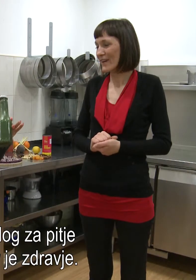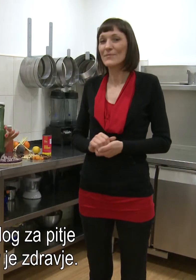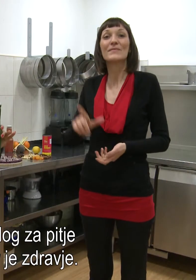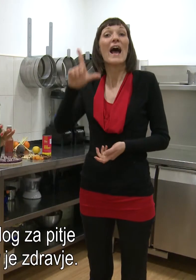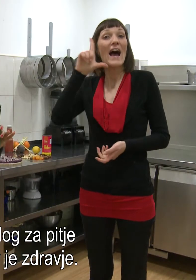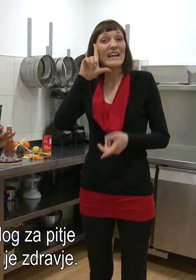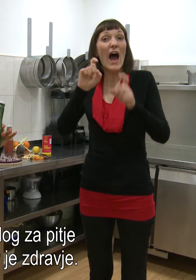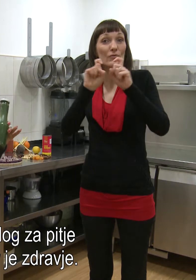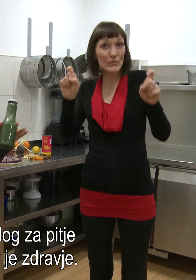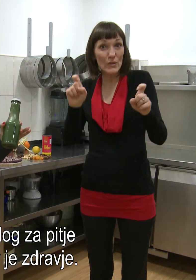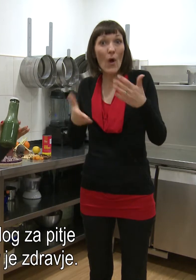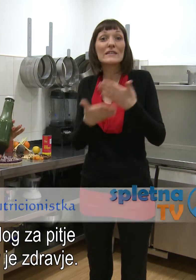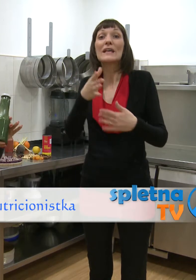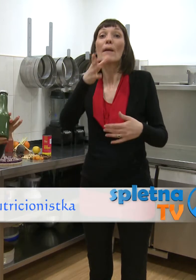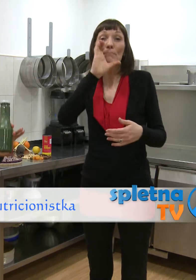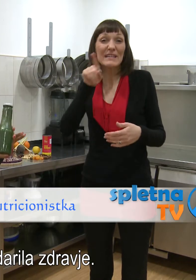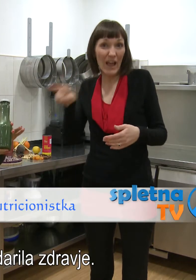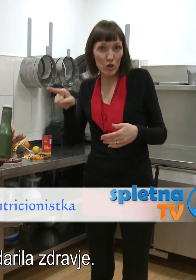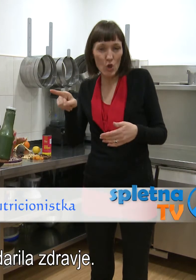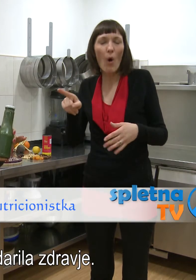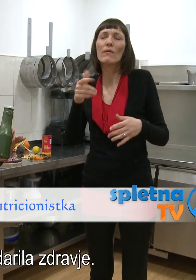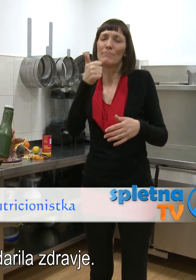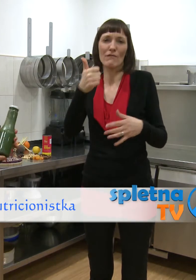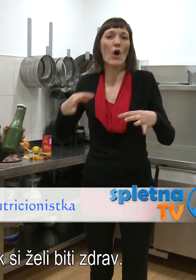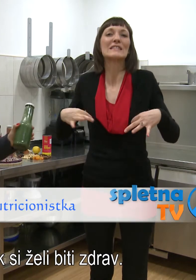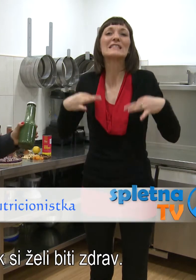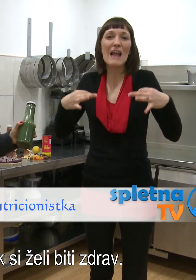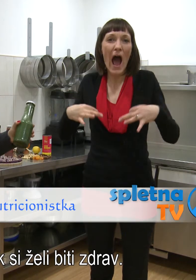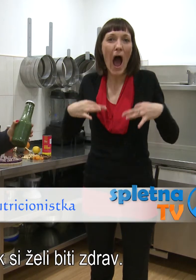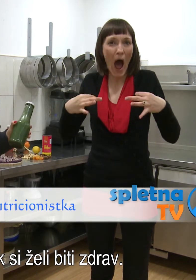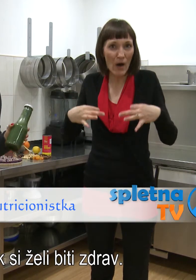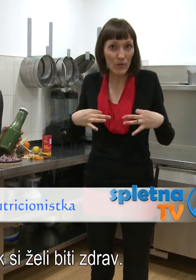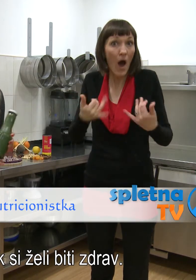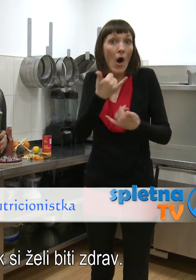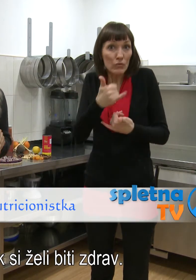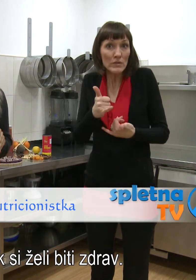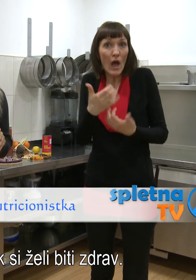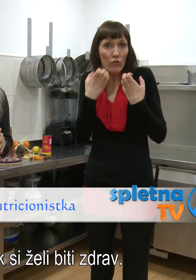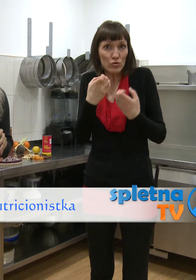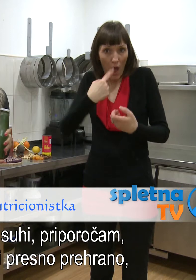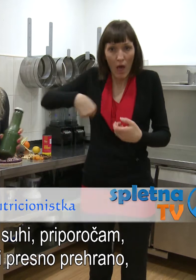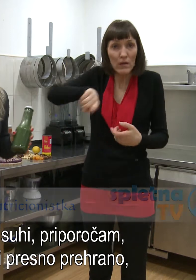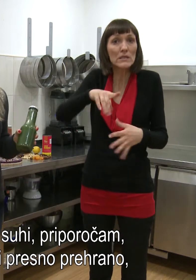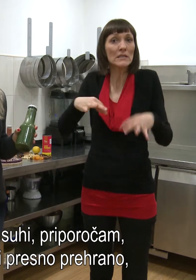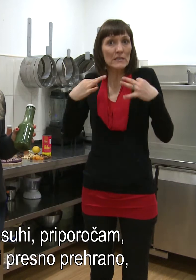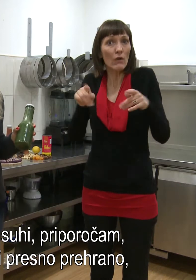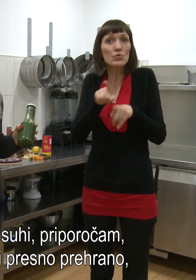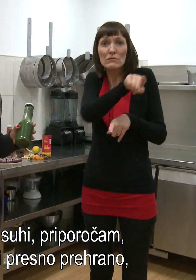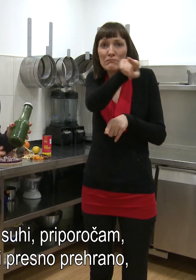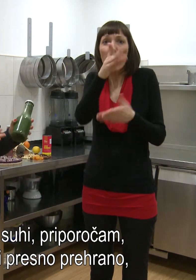Glavni razlog za pitje smutijev je na zdravje, tukaj bi poudarila zdravje. Vsak posameznik si želi biti danes zdrav. Tudi tisti, ki ste